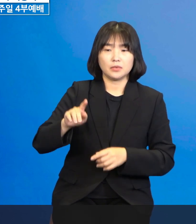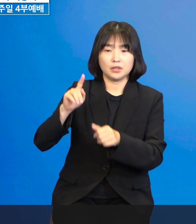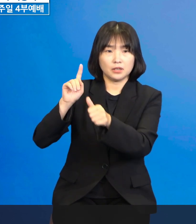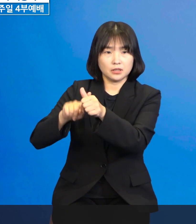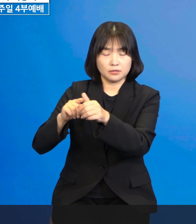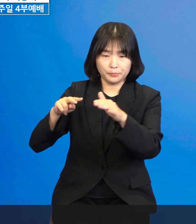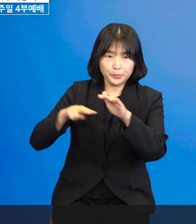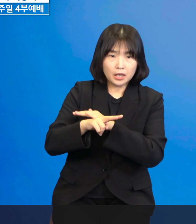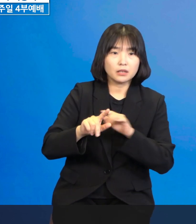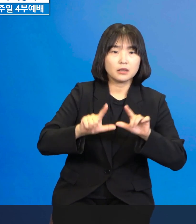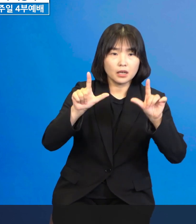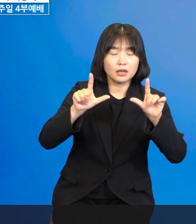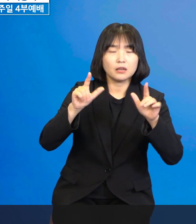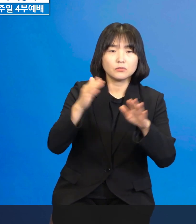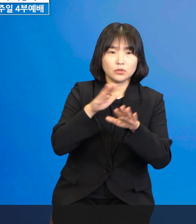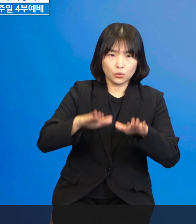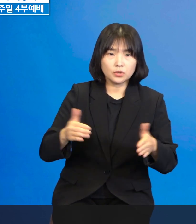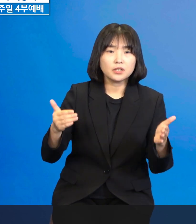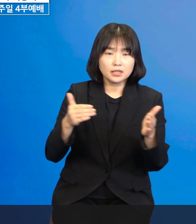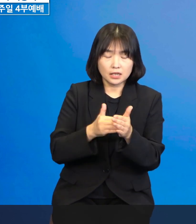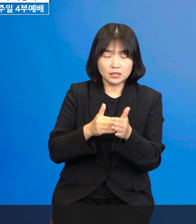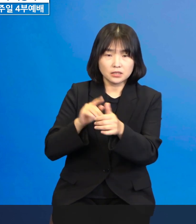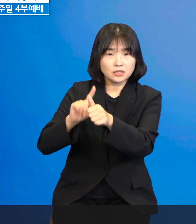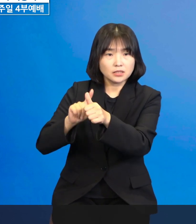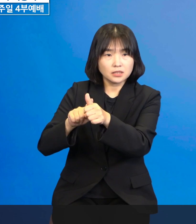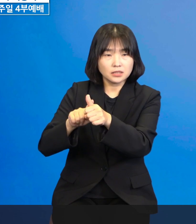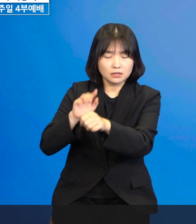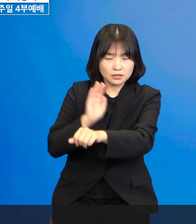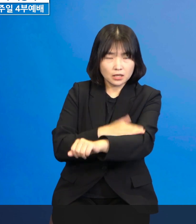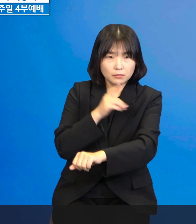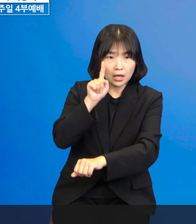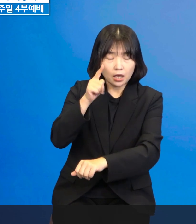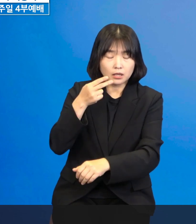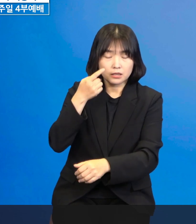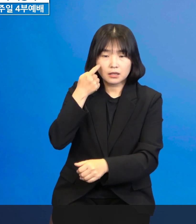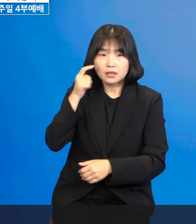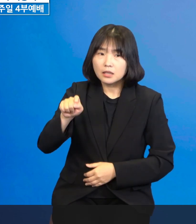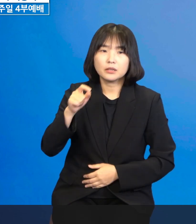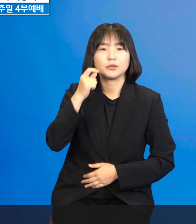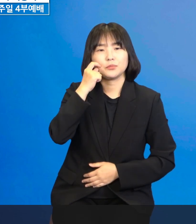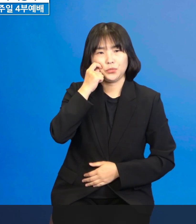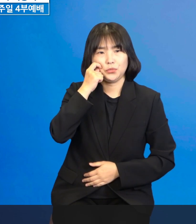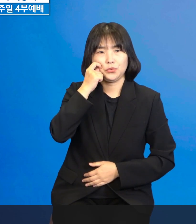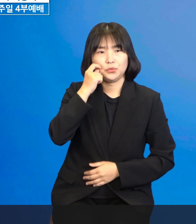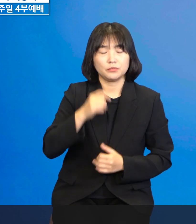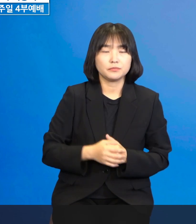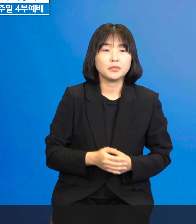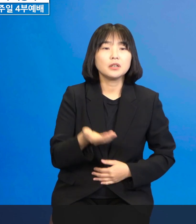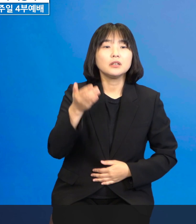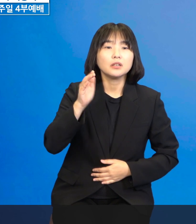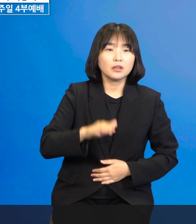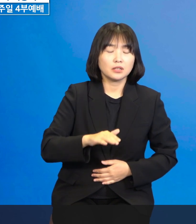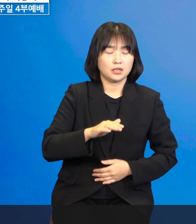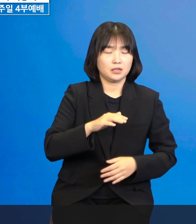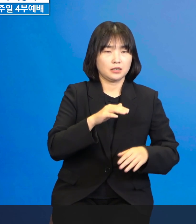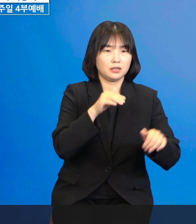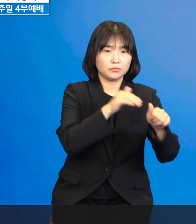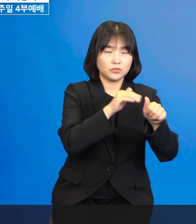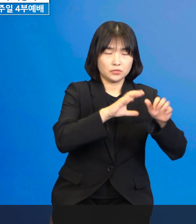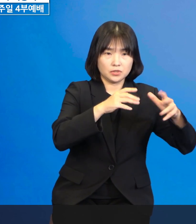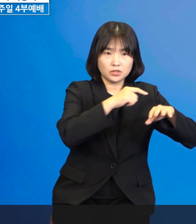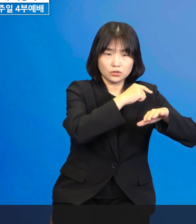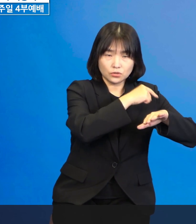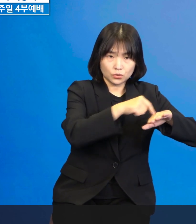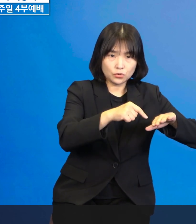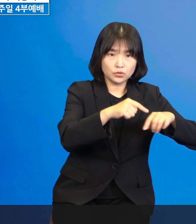망명하여 온 날부터 오늘까지 나는 그에게서 아무런 허물도 찾지 못하였소. 그러나 블레셋